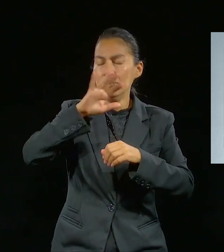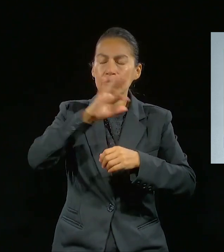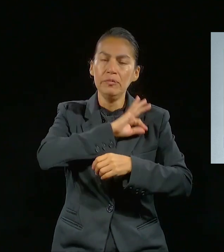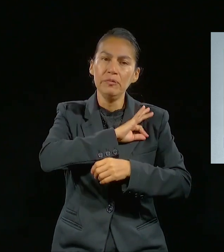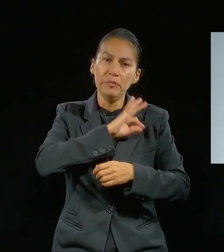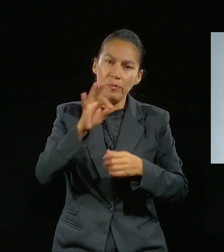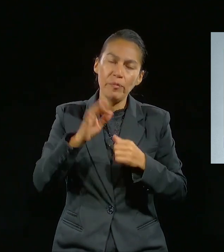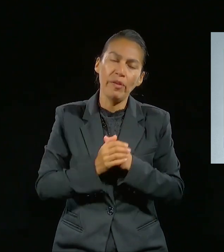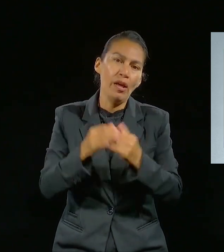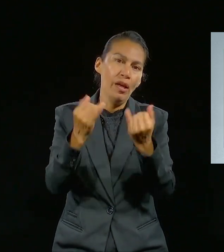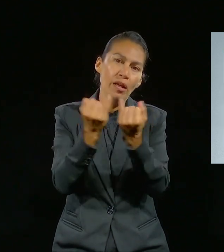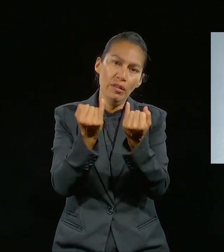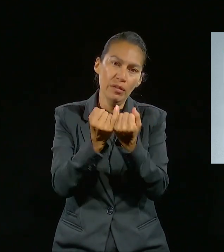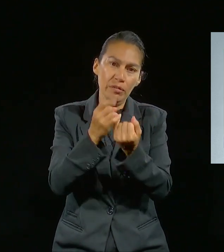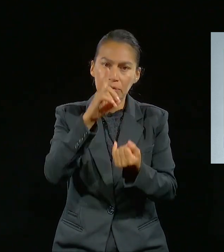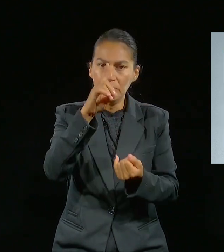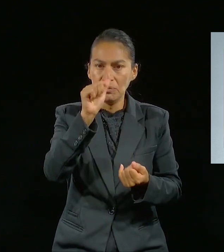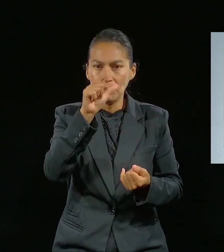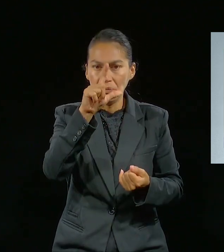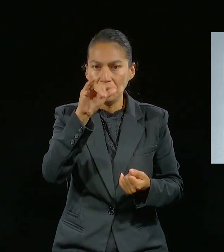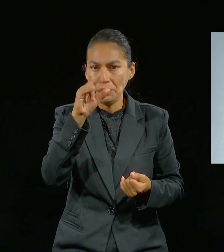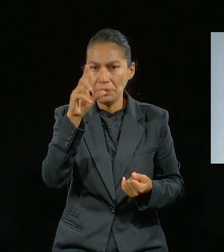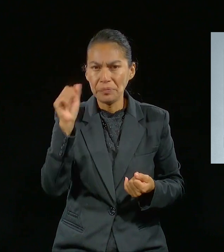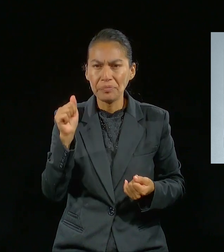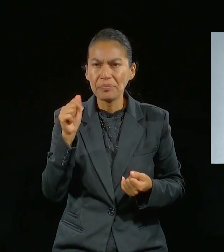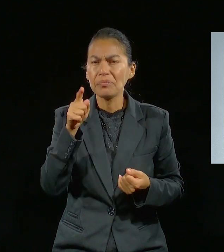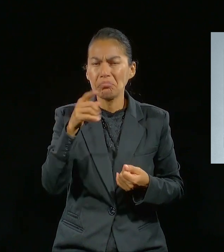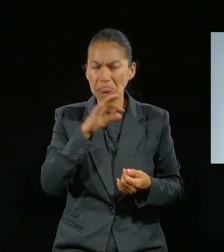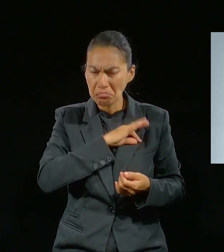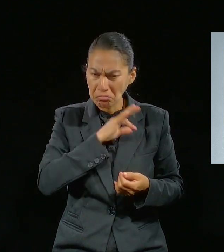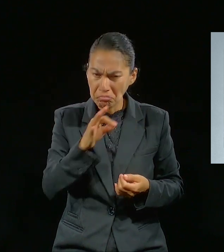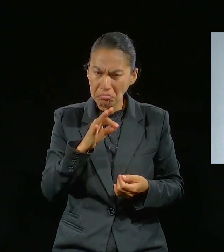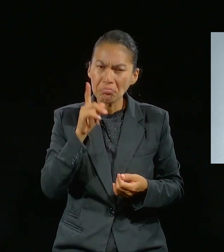imposible. Así Amén. como lo hizo con Dalila. Puede